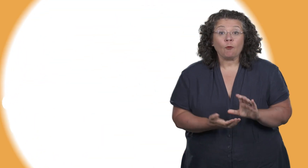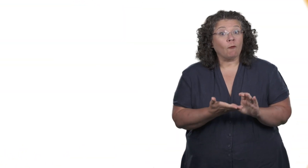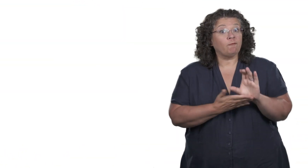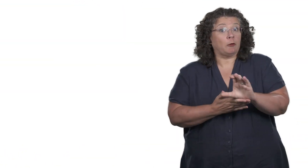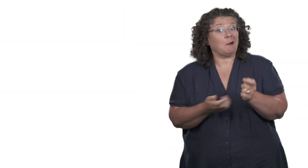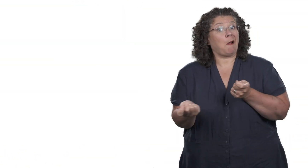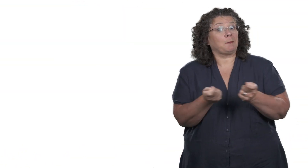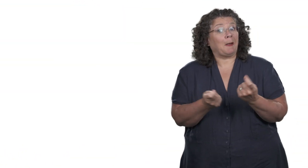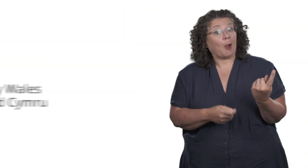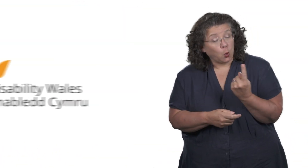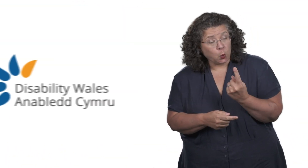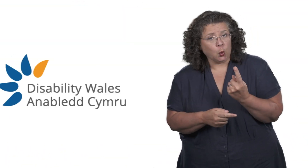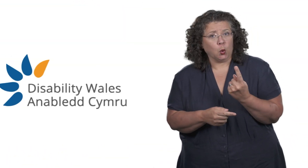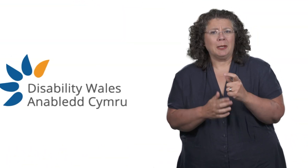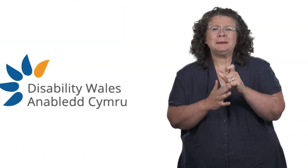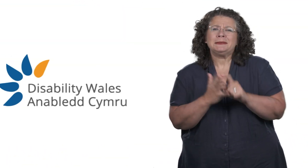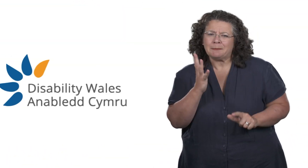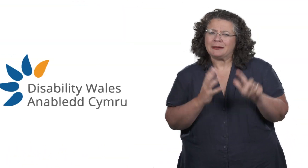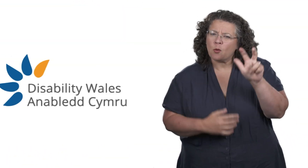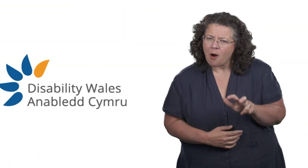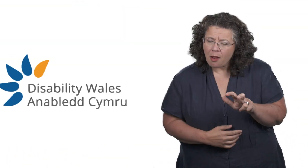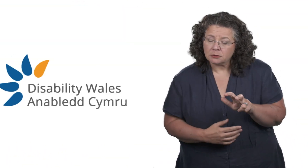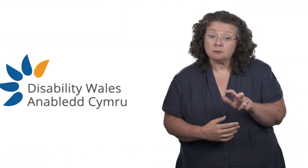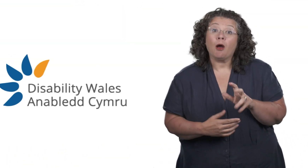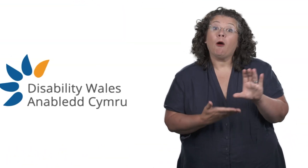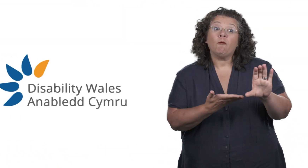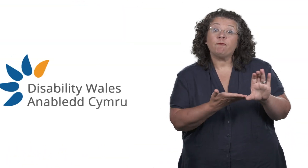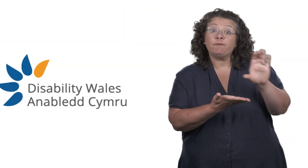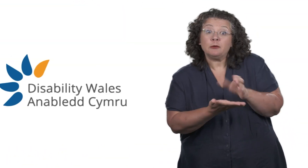Gweinyddir y Cronfa gan Anabledd Cymru, gyda chyllid gan y Llywodraeth.